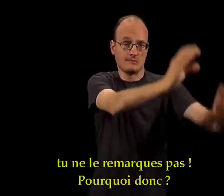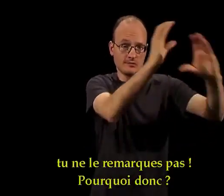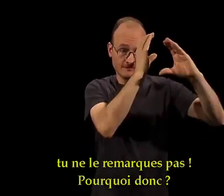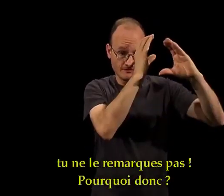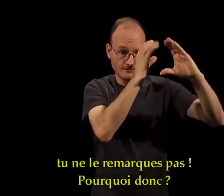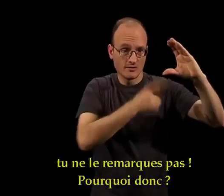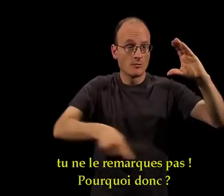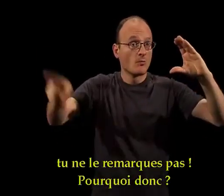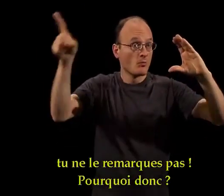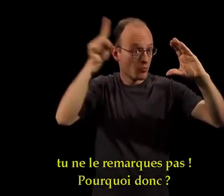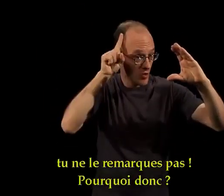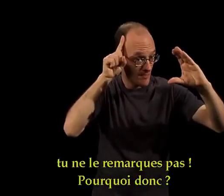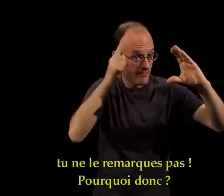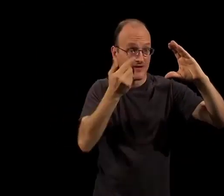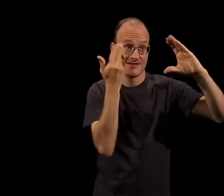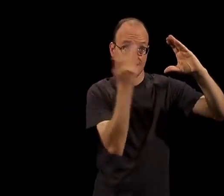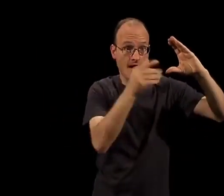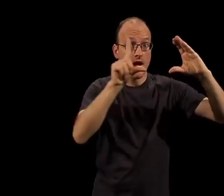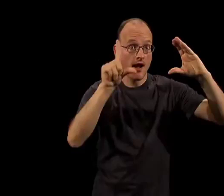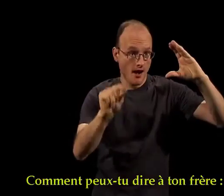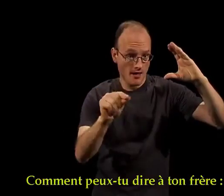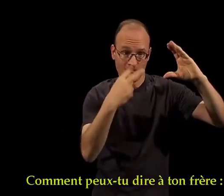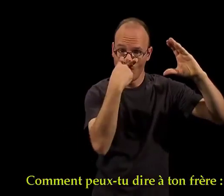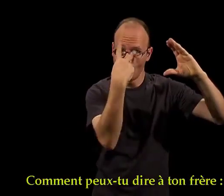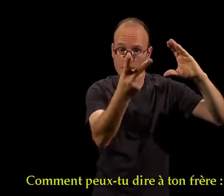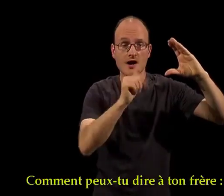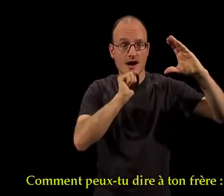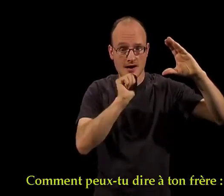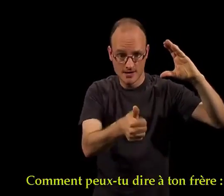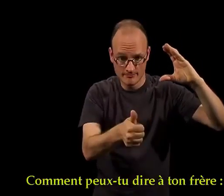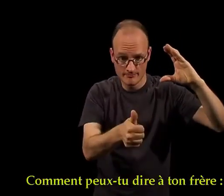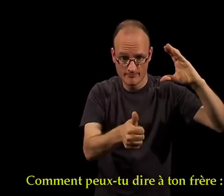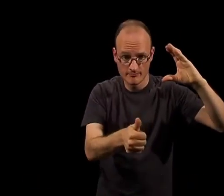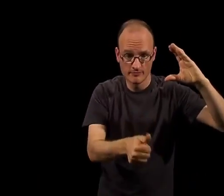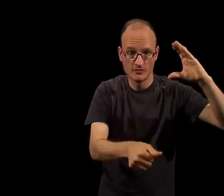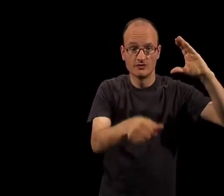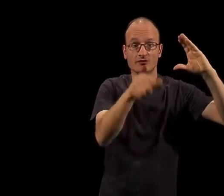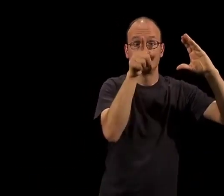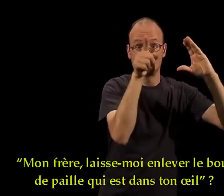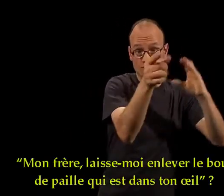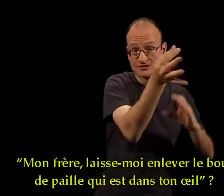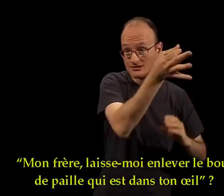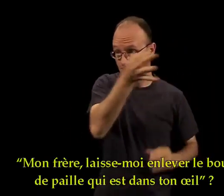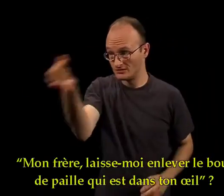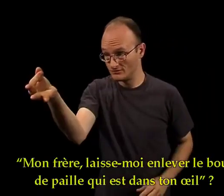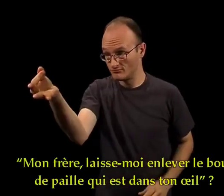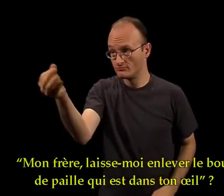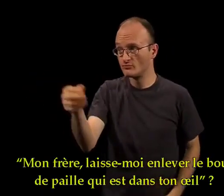tu ne le remarques pas. Pourquoi donc? Comment peux-tu dire à ton frère: